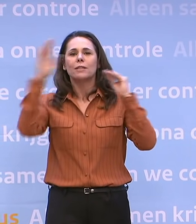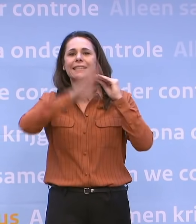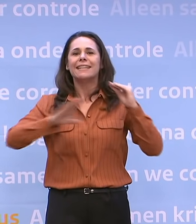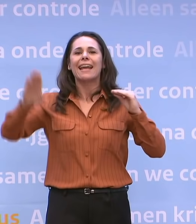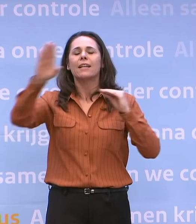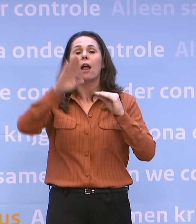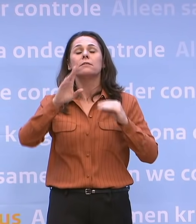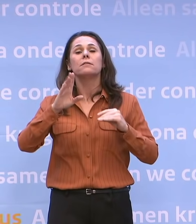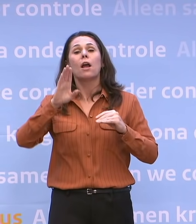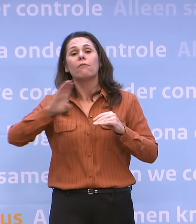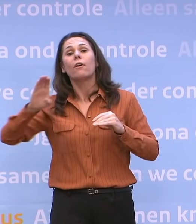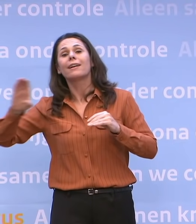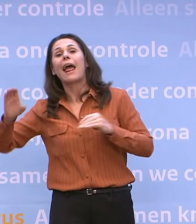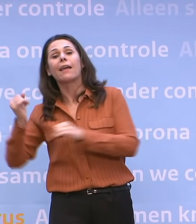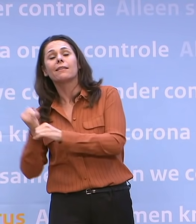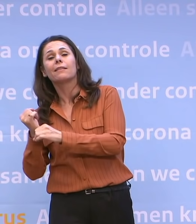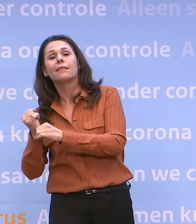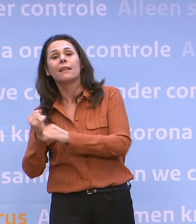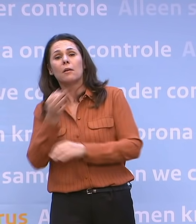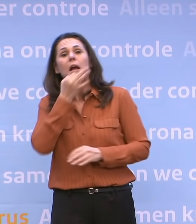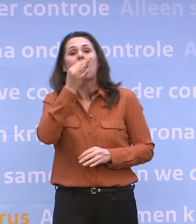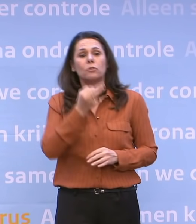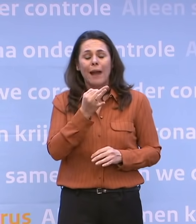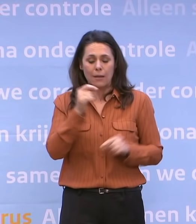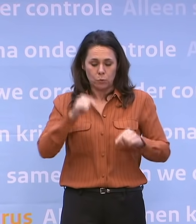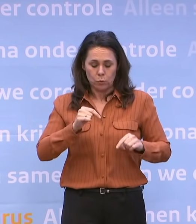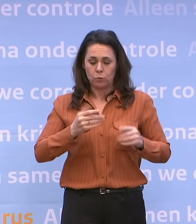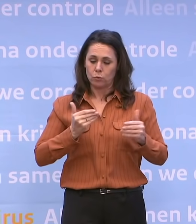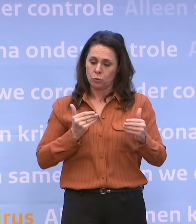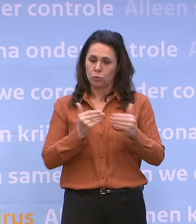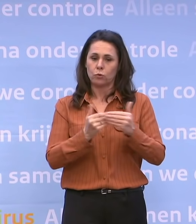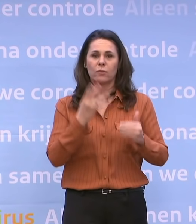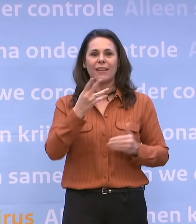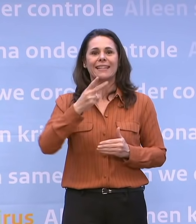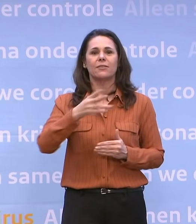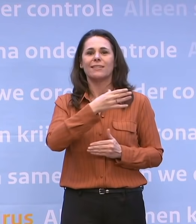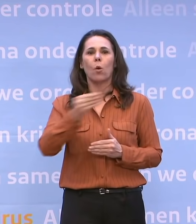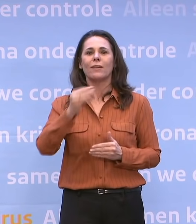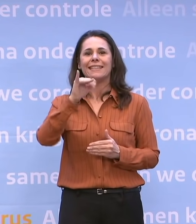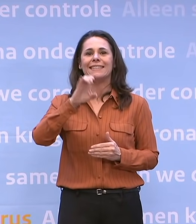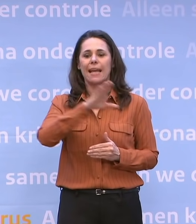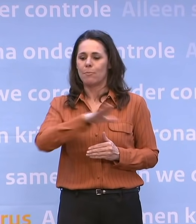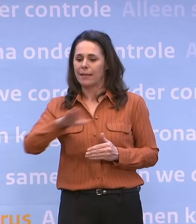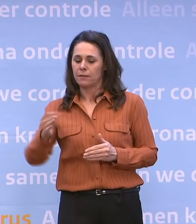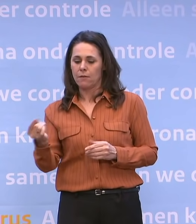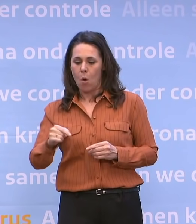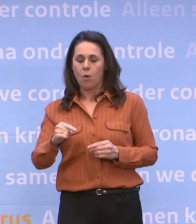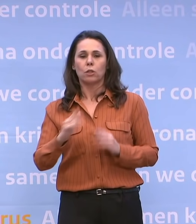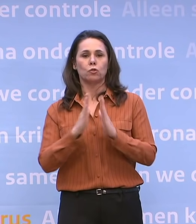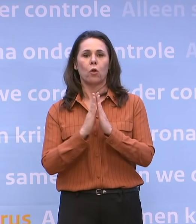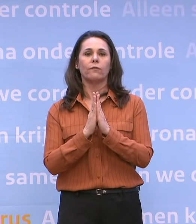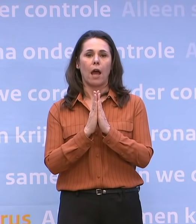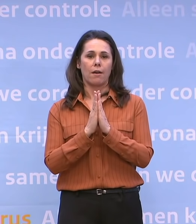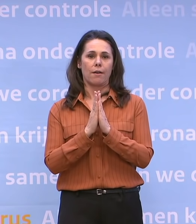Martin van Rijn heeft die afspraak gemaakt om te gaan naar 2400 IC-bedden voor aanstaande zondag.